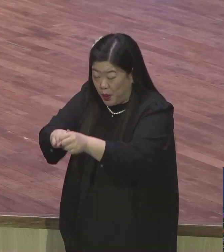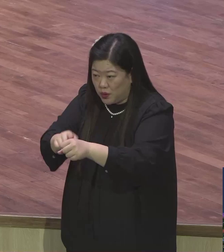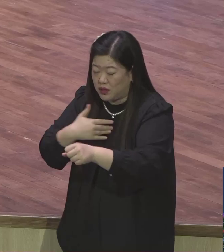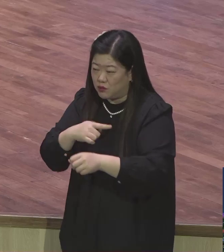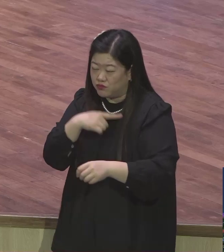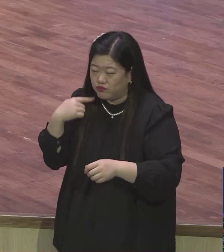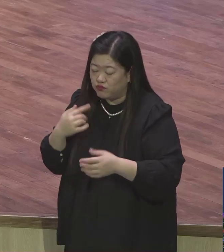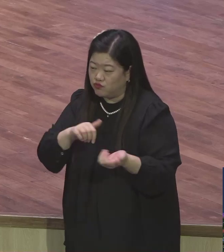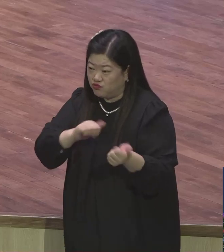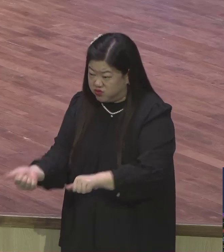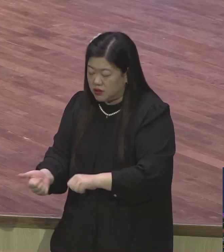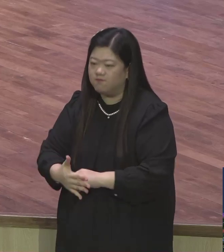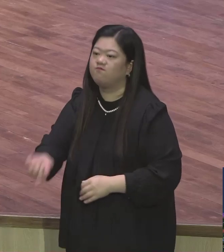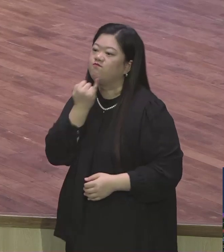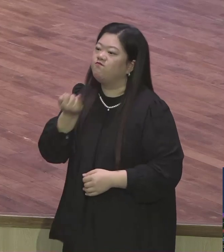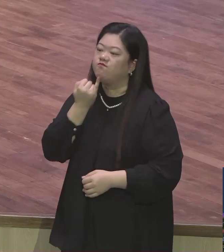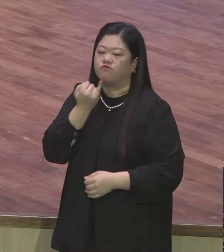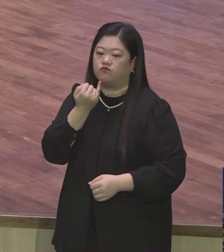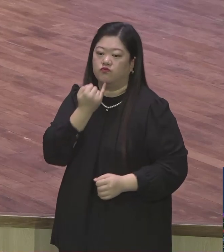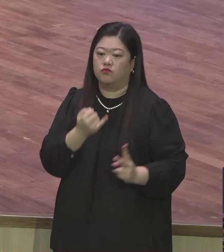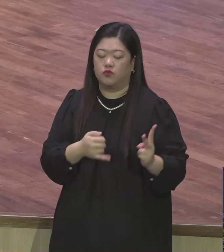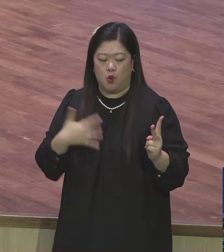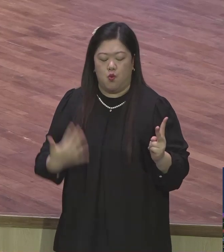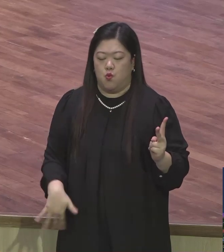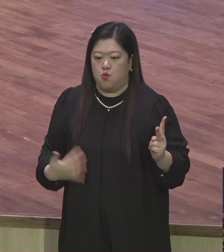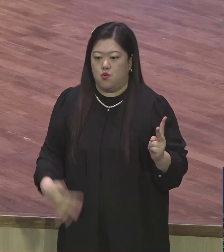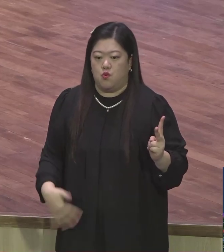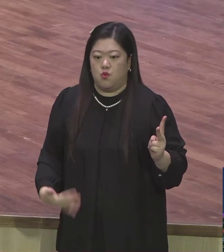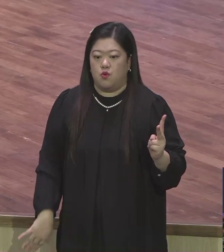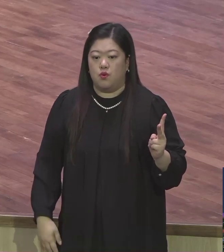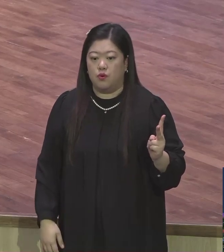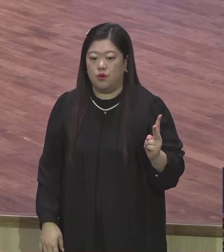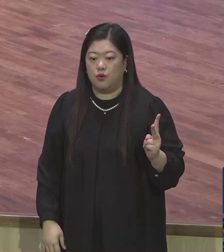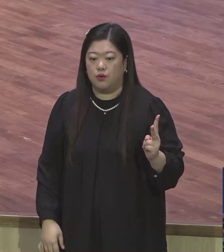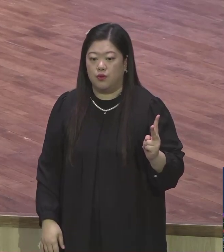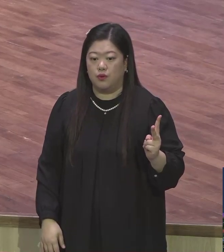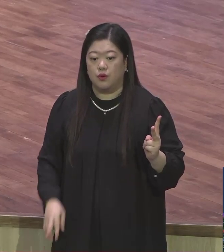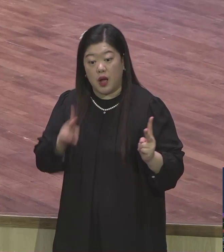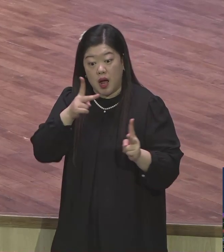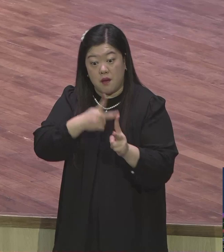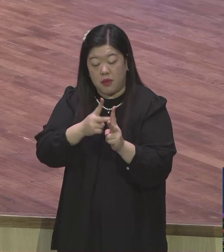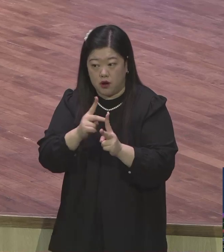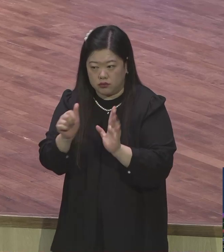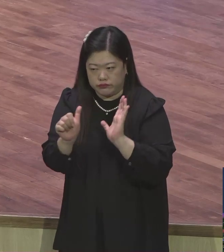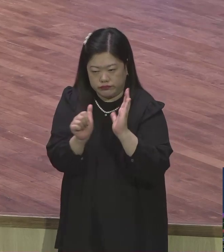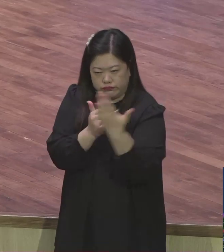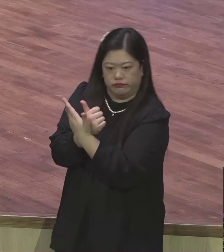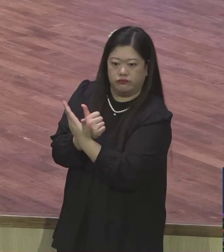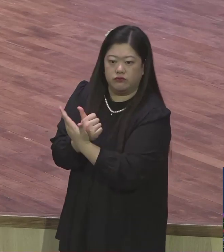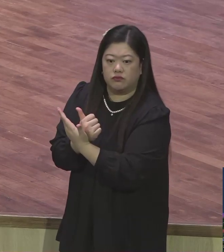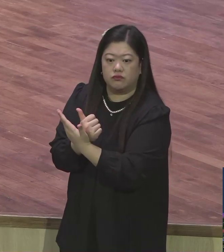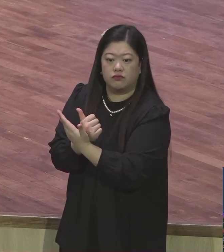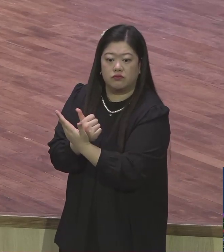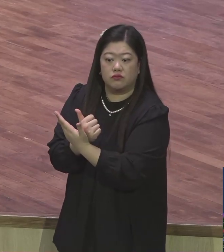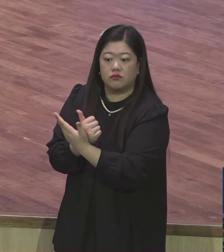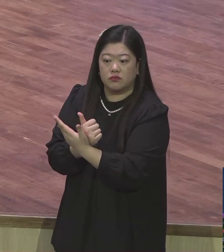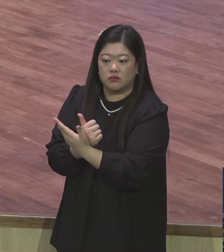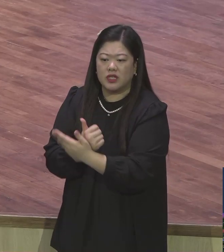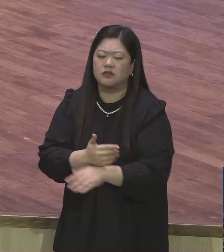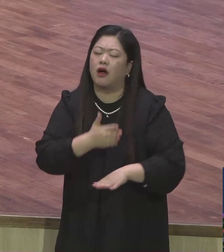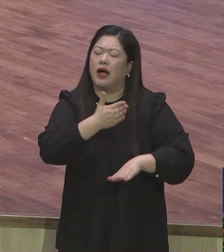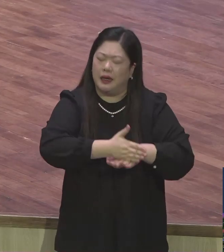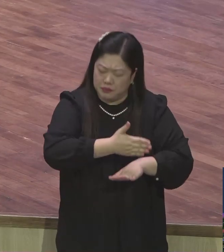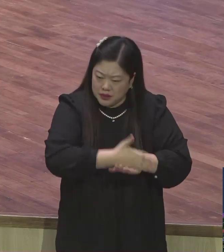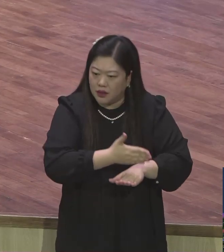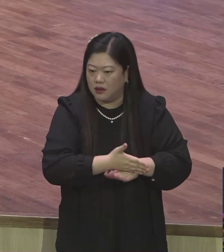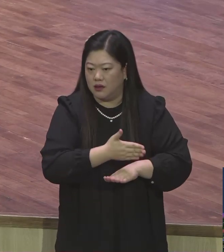쳤을 때 브리스 아굴라 목숨 걸고 그것을 이겨내 그 커버하고 보호하는 것을 봤잖아요. 그래서 목을 내놨다.